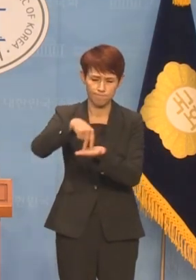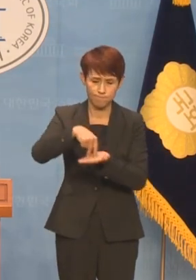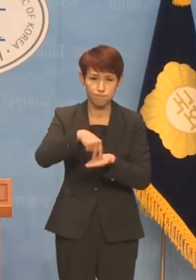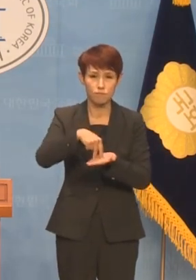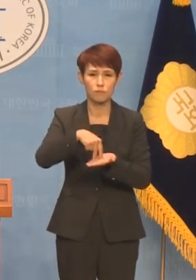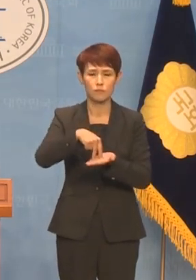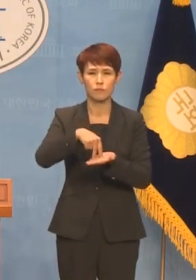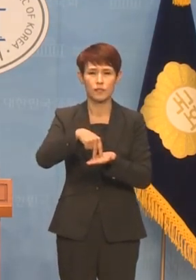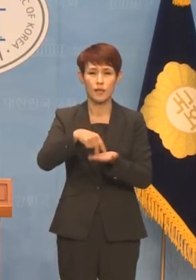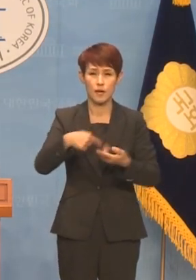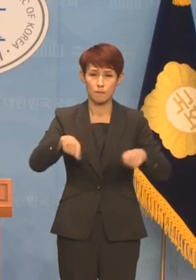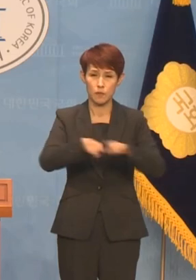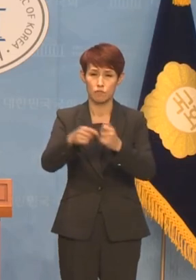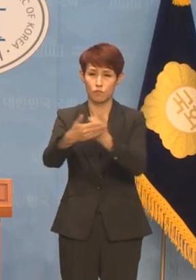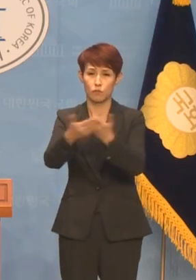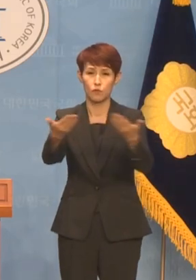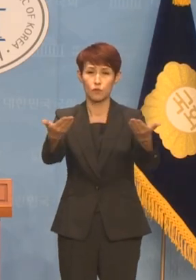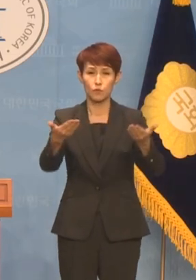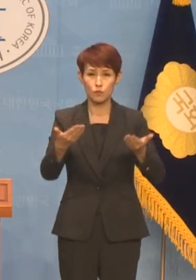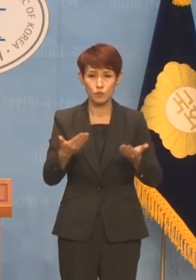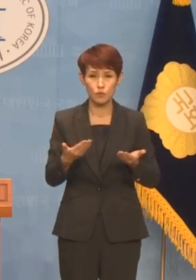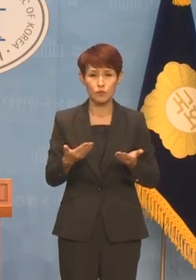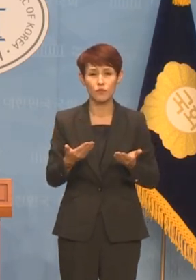함께 개척해온